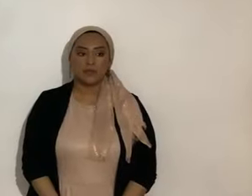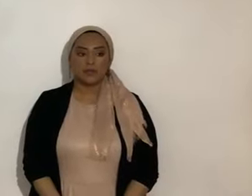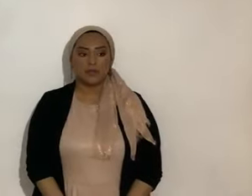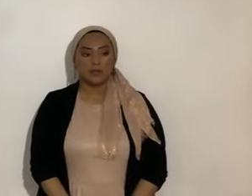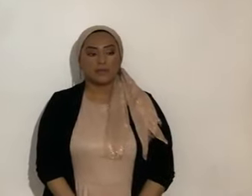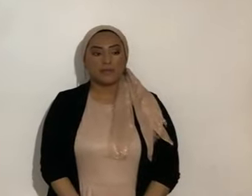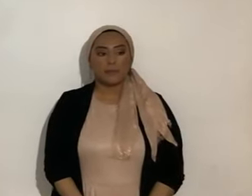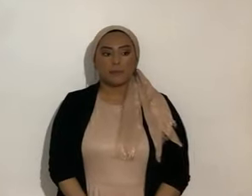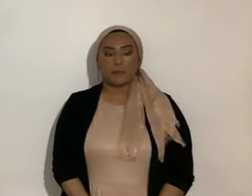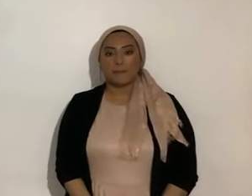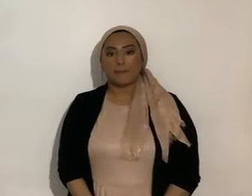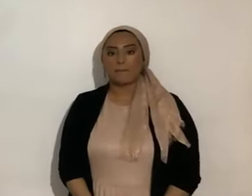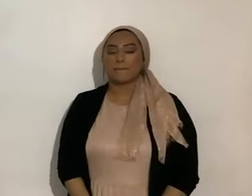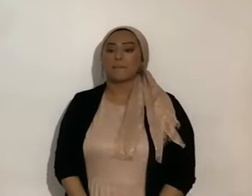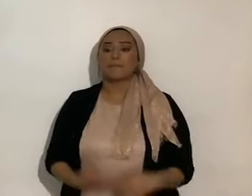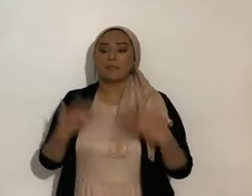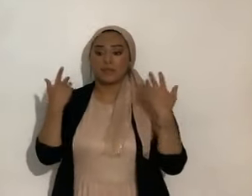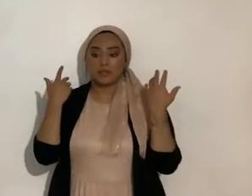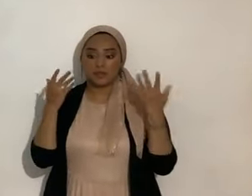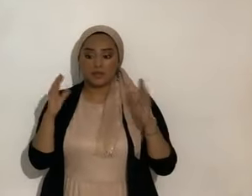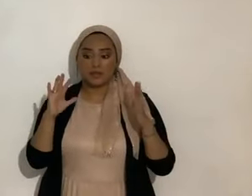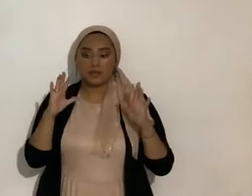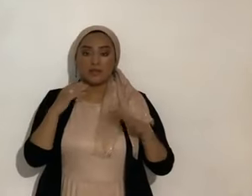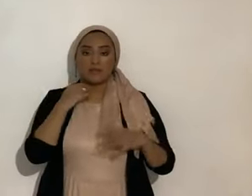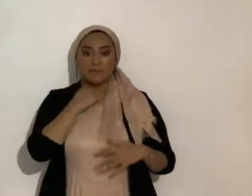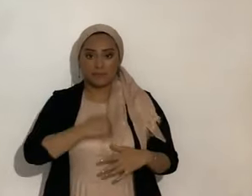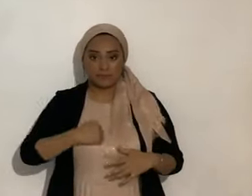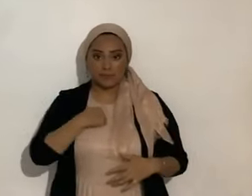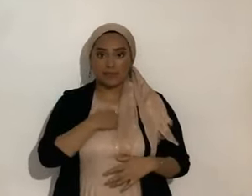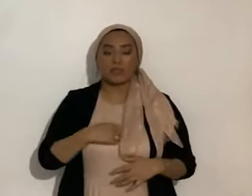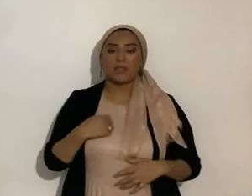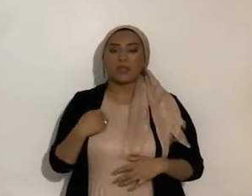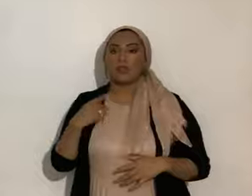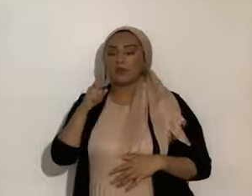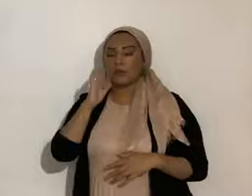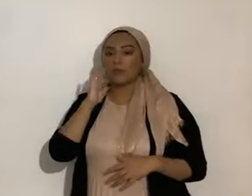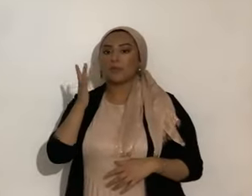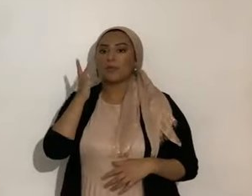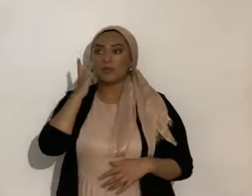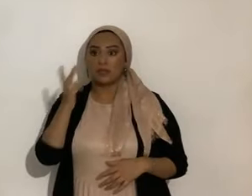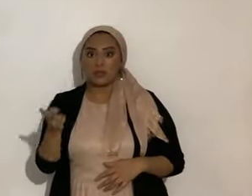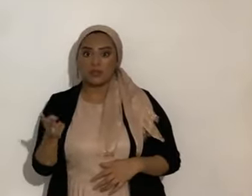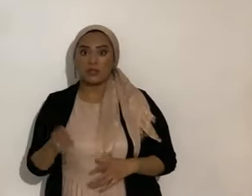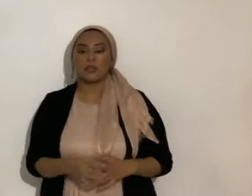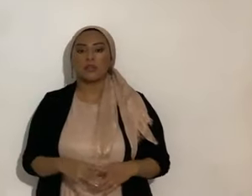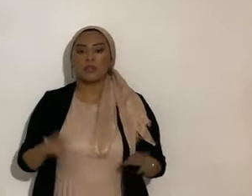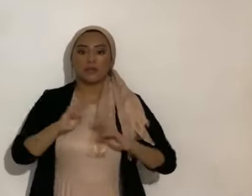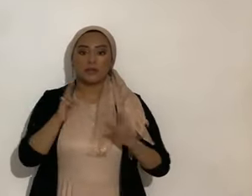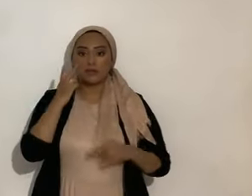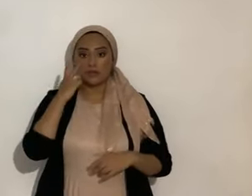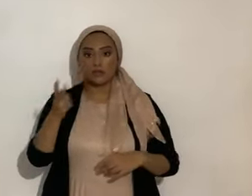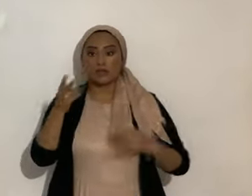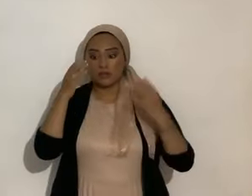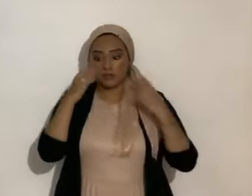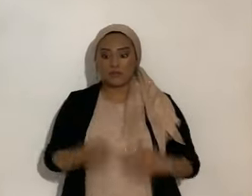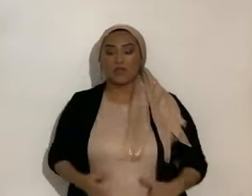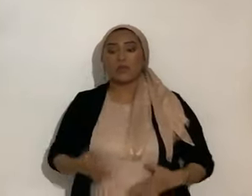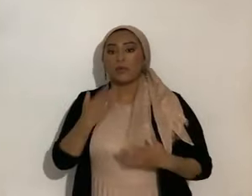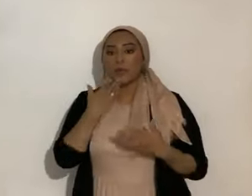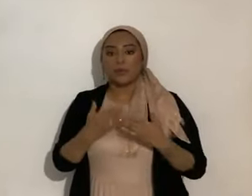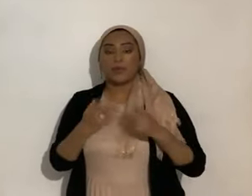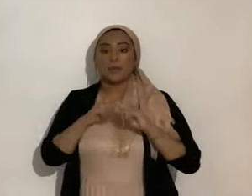Entonces, ya haciendo Teshuvah, haciendo arrepentimiento, entonces así verás. Ya ves físicamente bien,